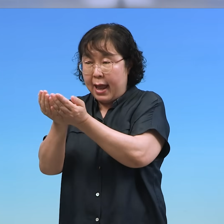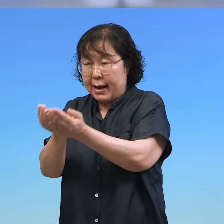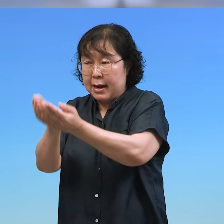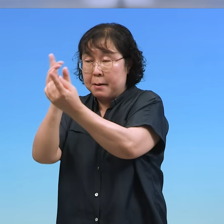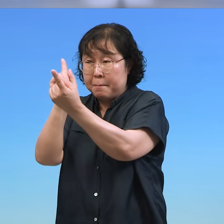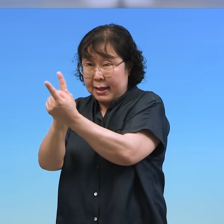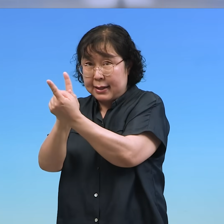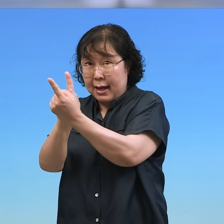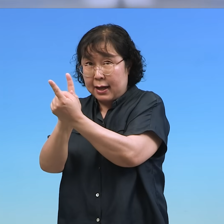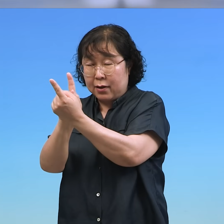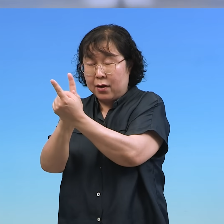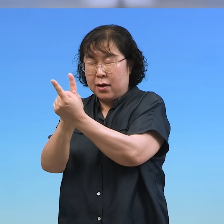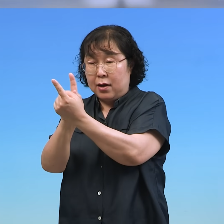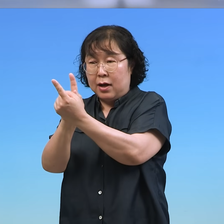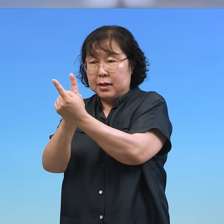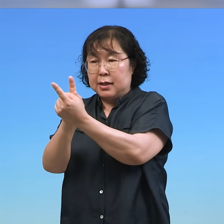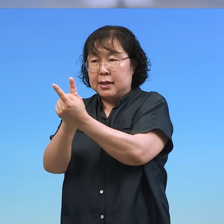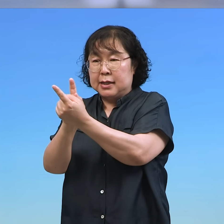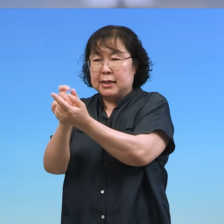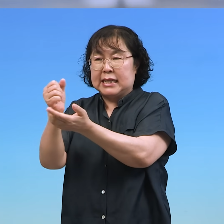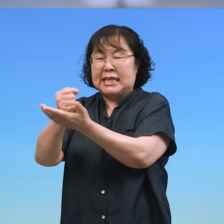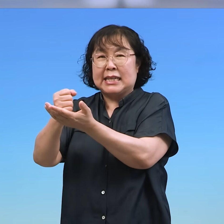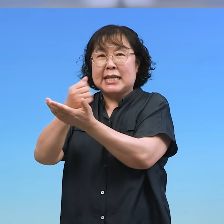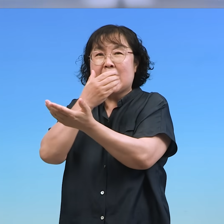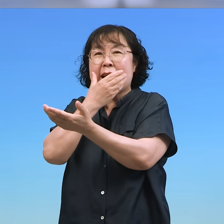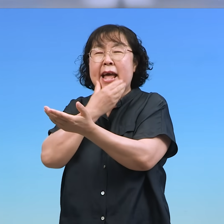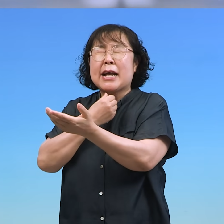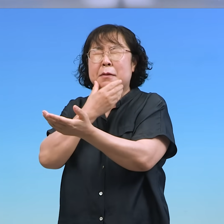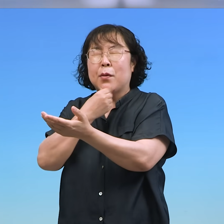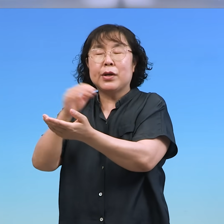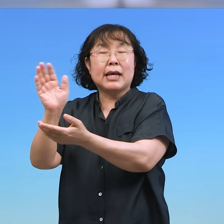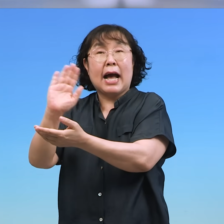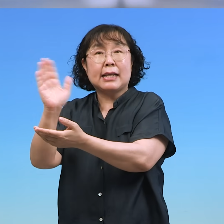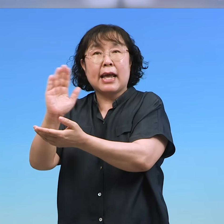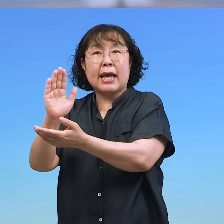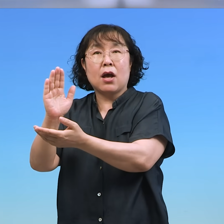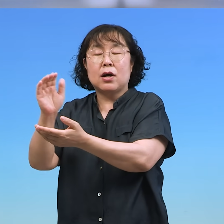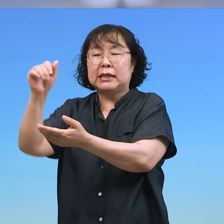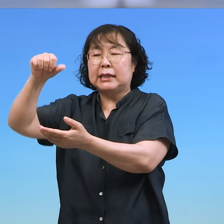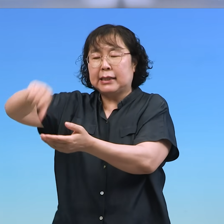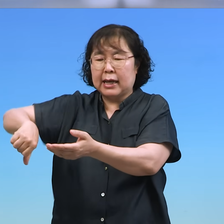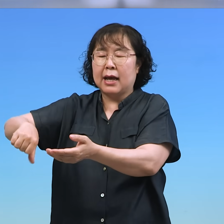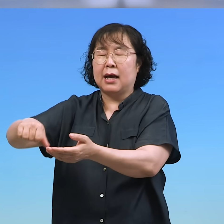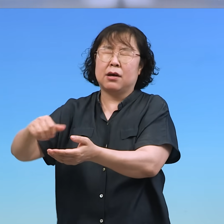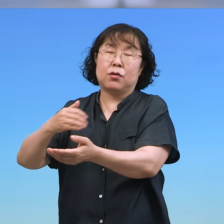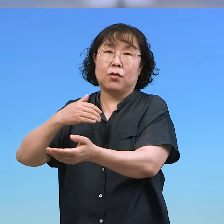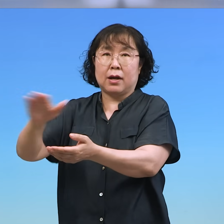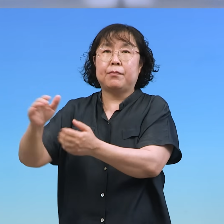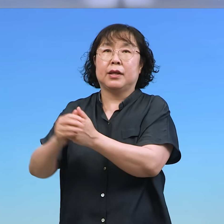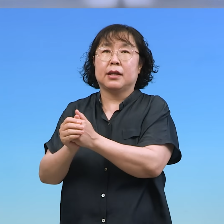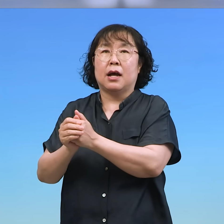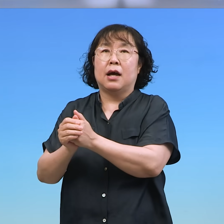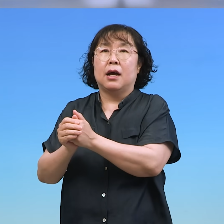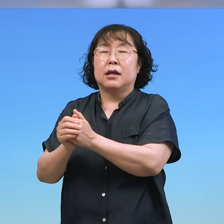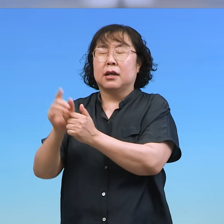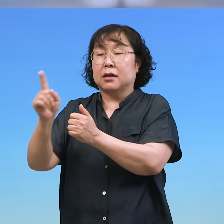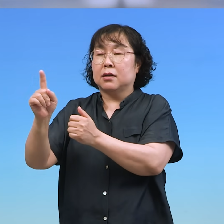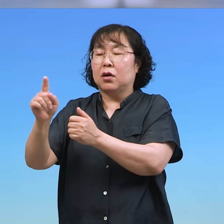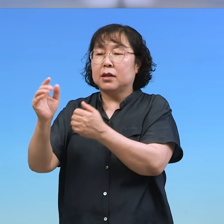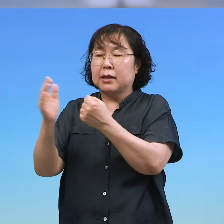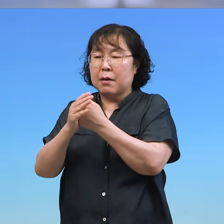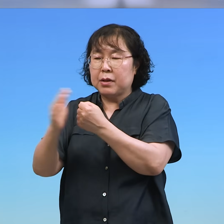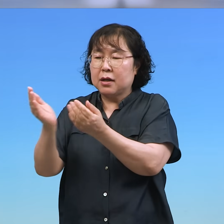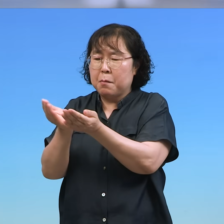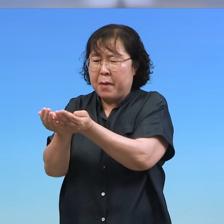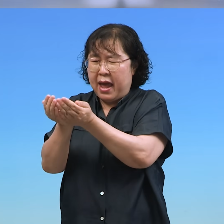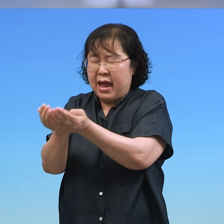알았는데 이거는요, 재앙의 길로 몰고 가는 배예요. 풍랑을 일으키고요, 수치를